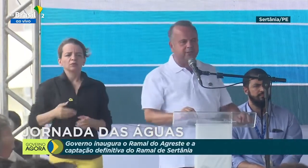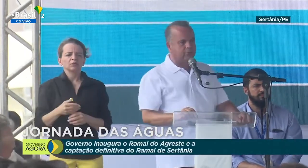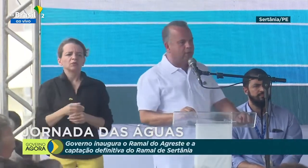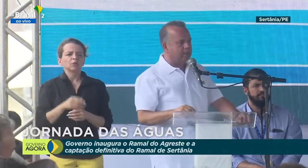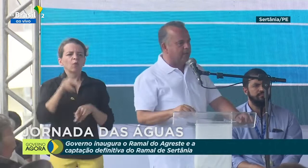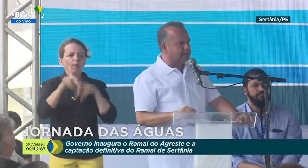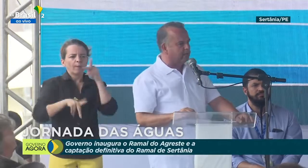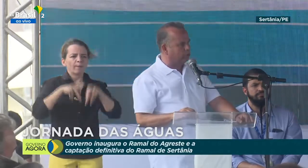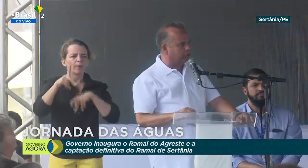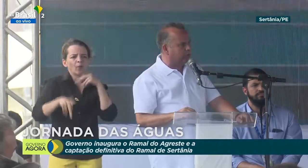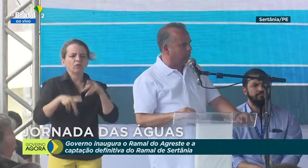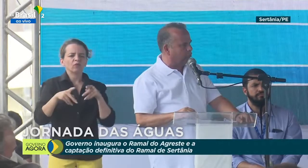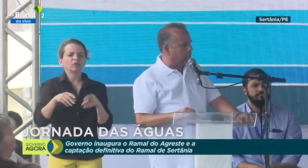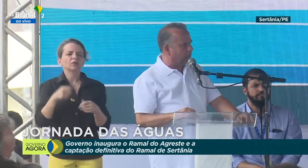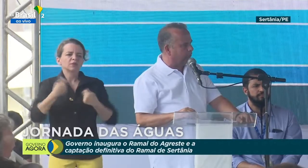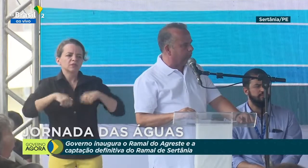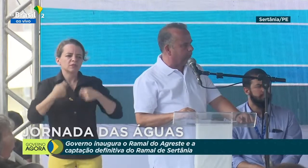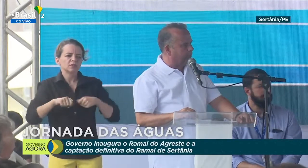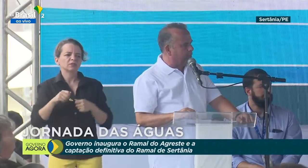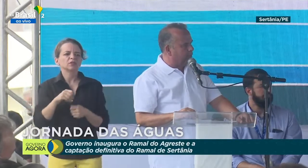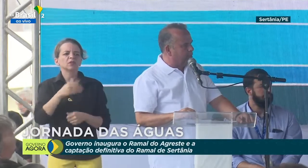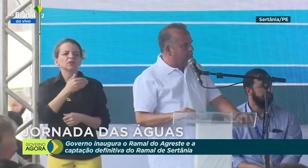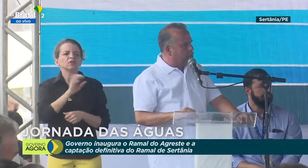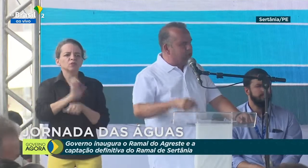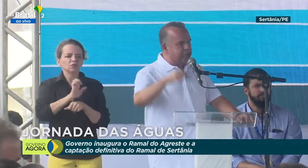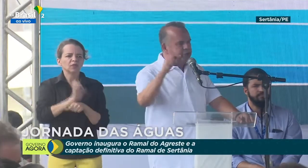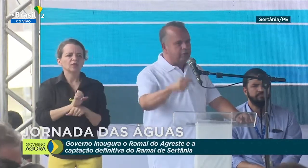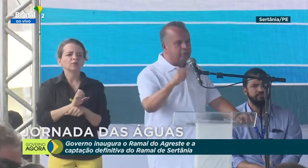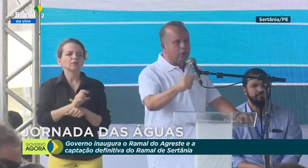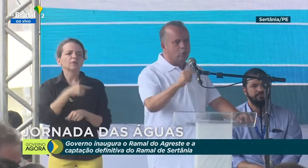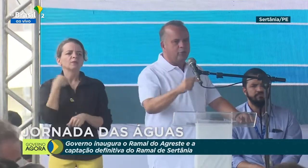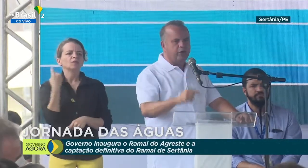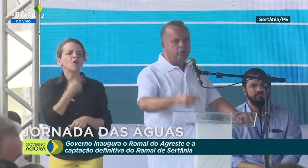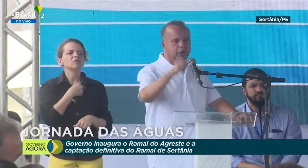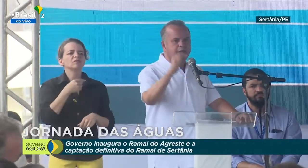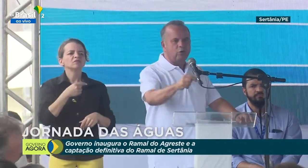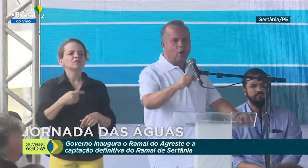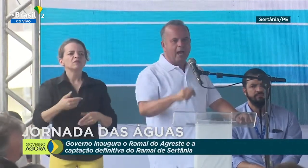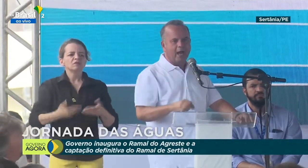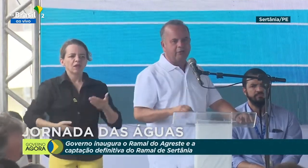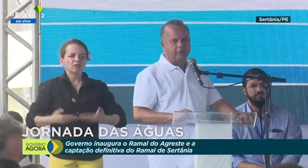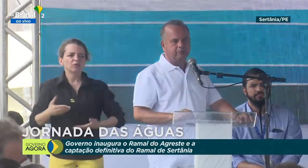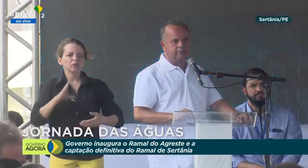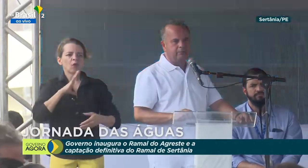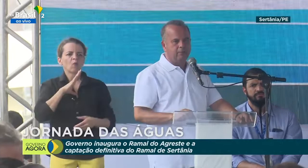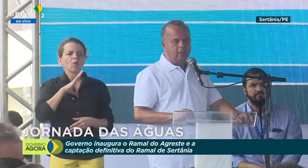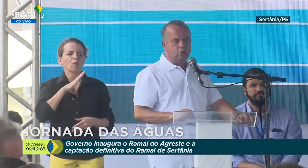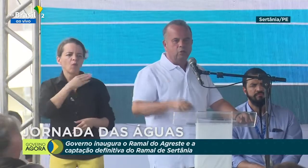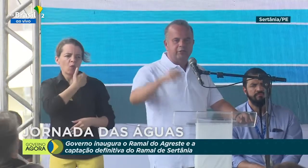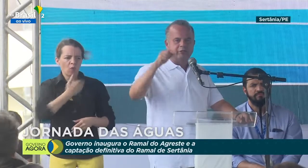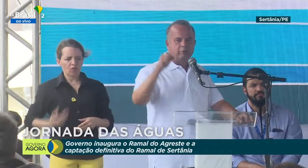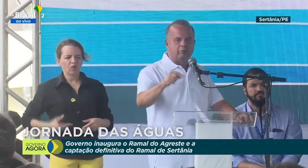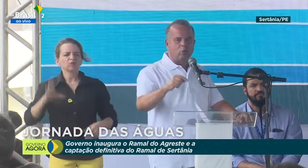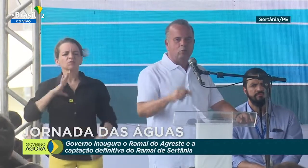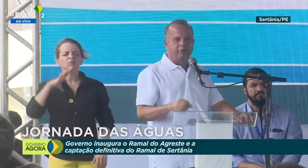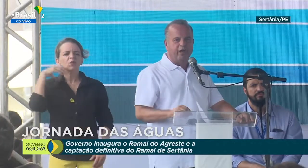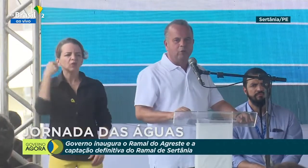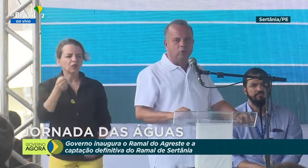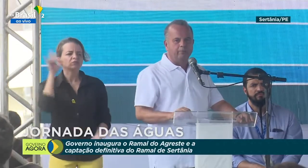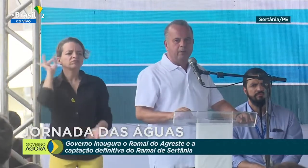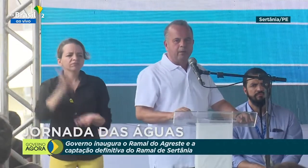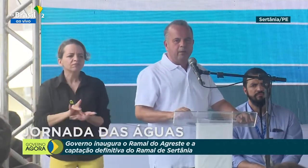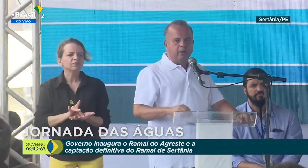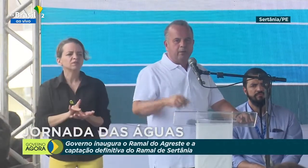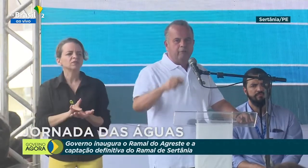mais precisam da ação do Estado. Nós servimos a um governo que tem coragem. Nós servimos a um